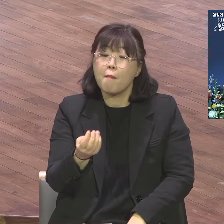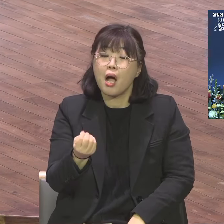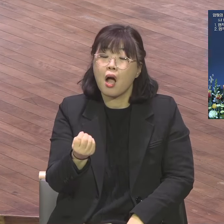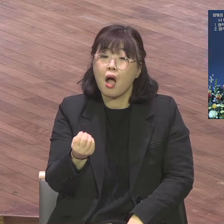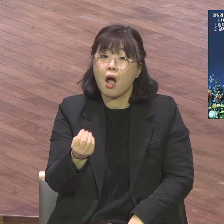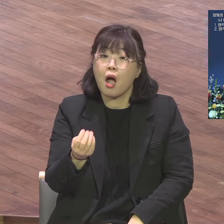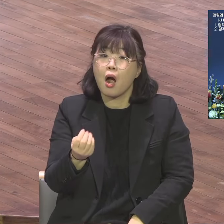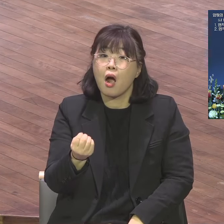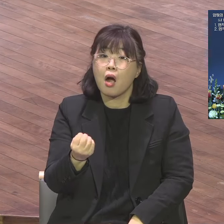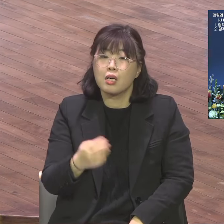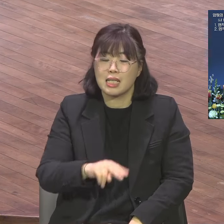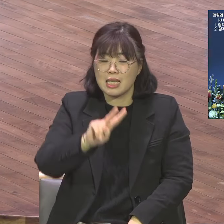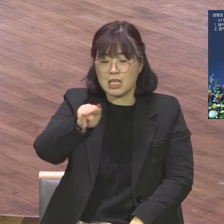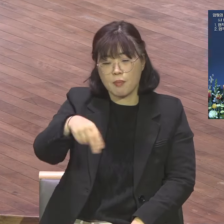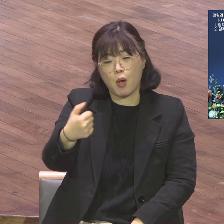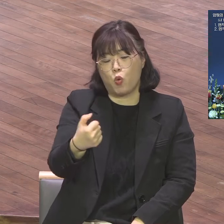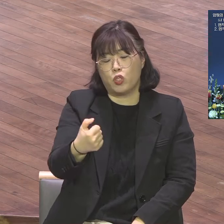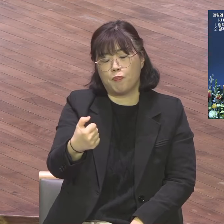아무리 세게 때려도